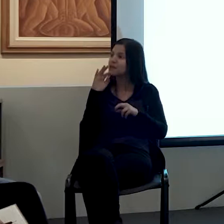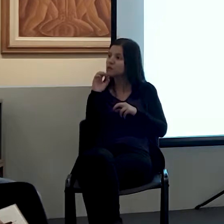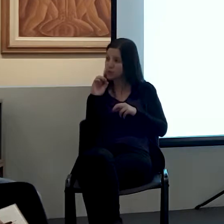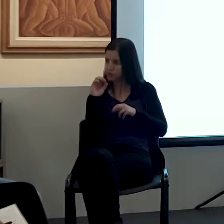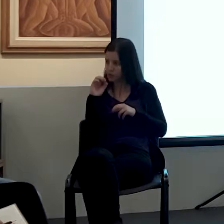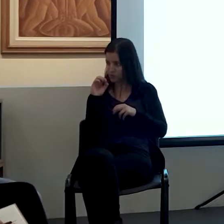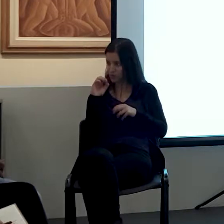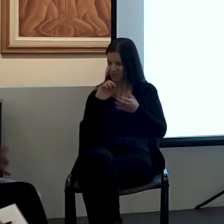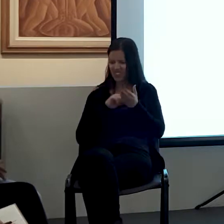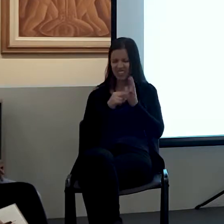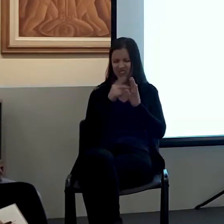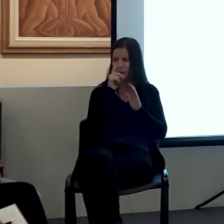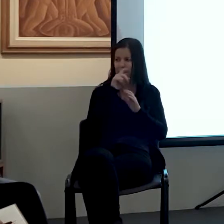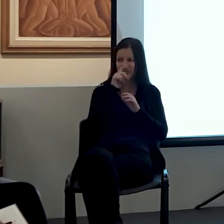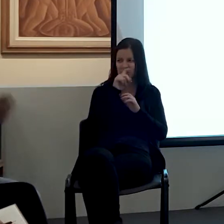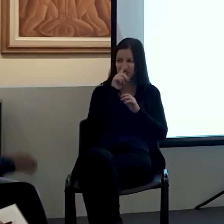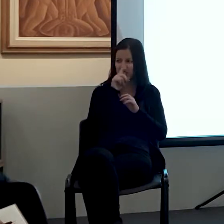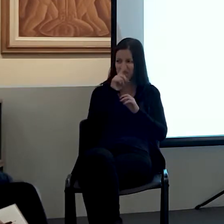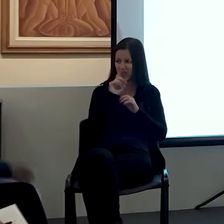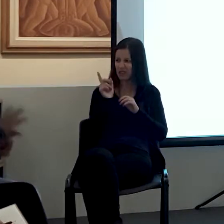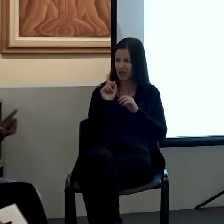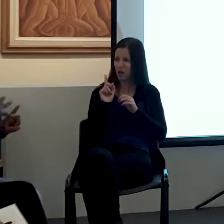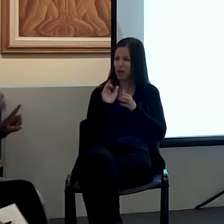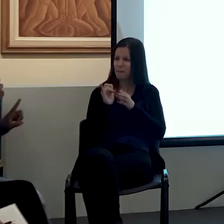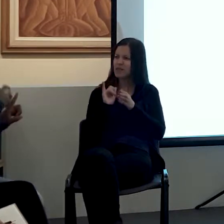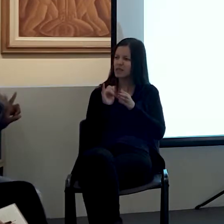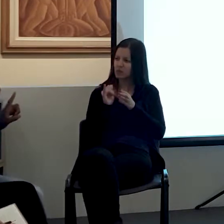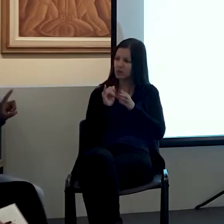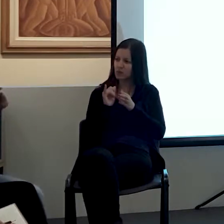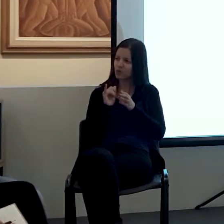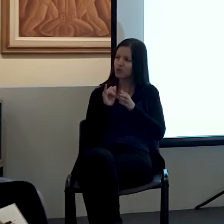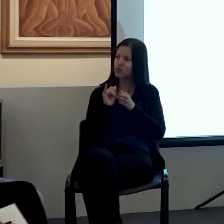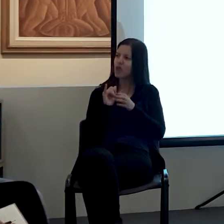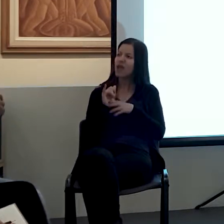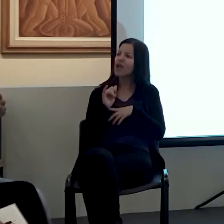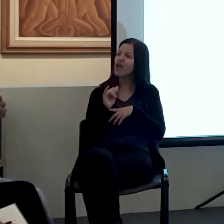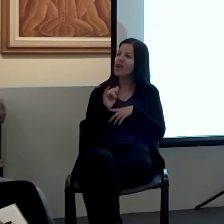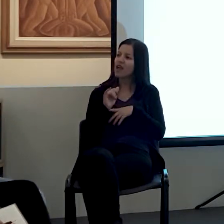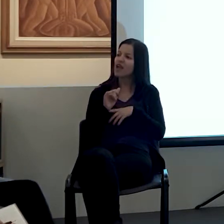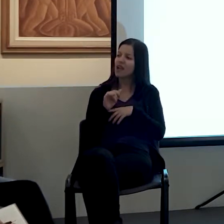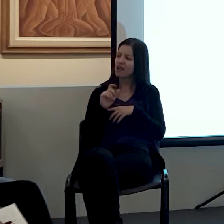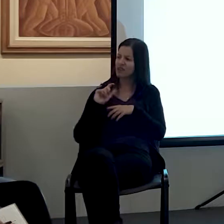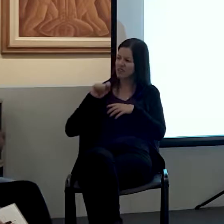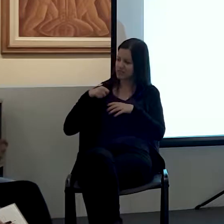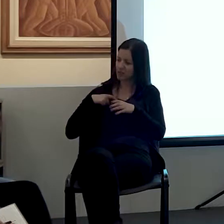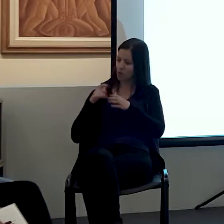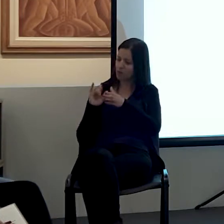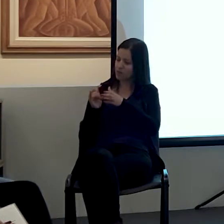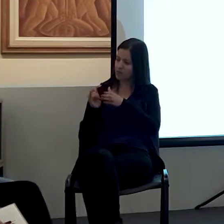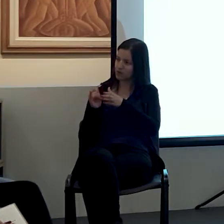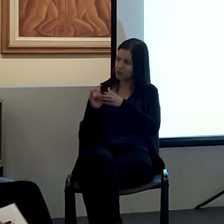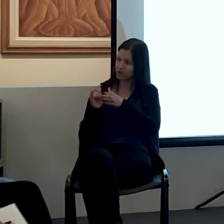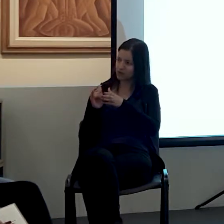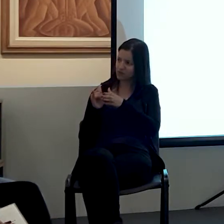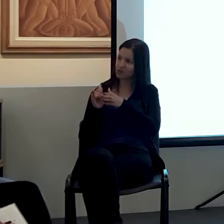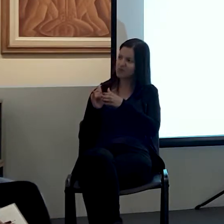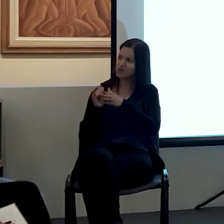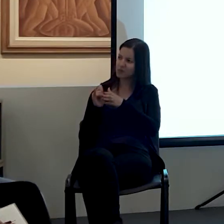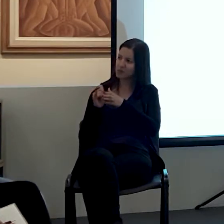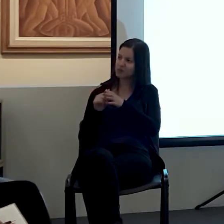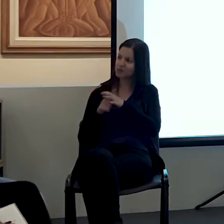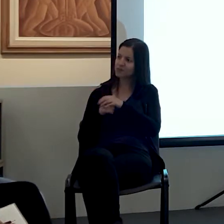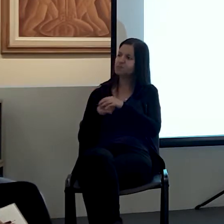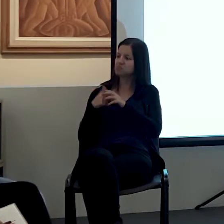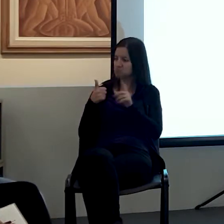mentira. Mas esse necessário mito de unificação é a cultura,